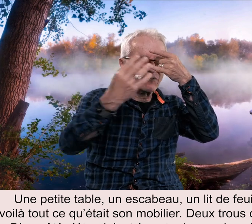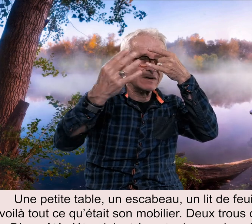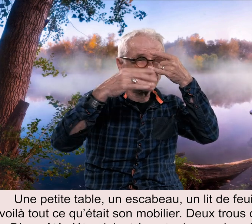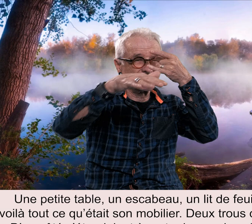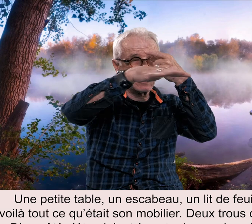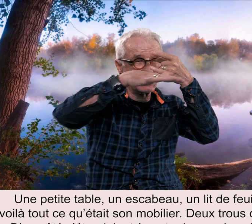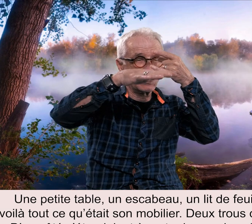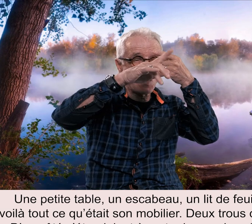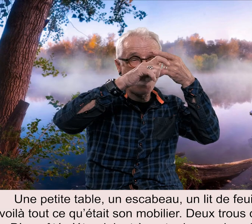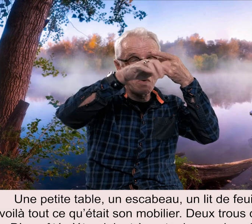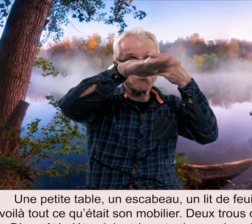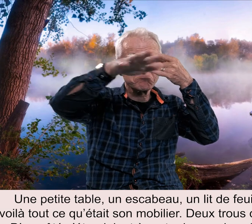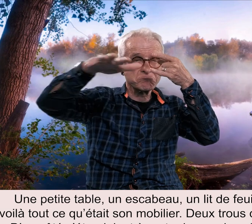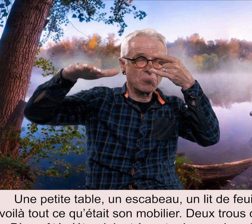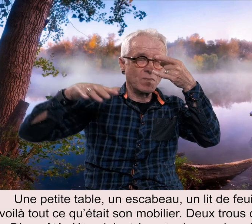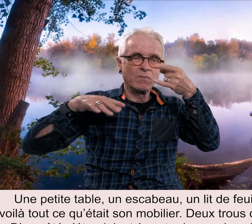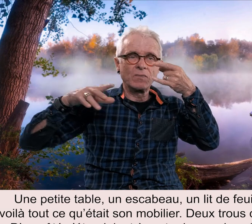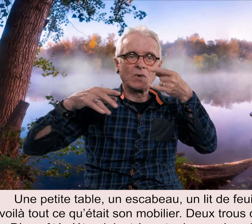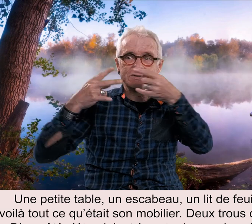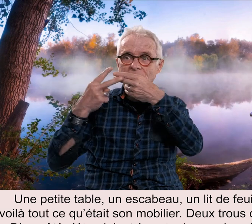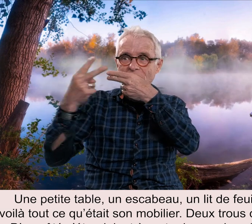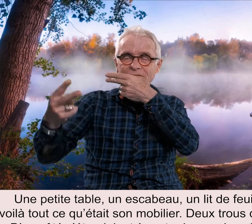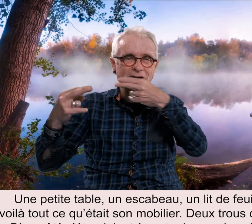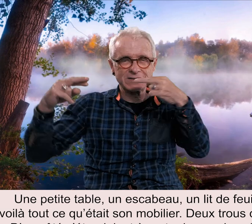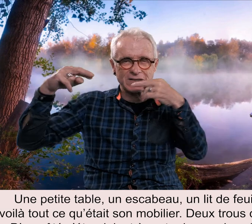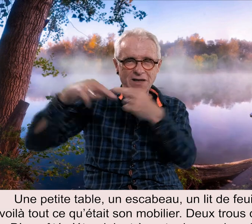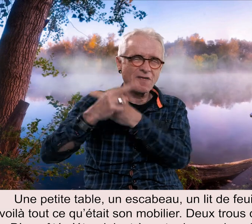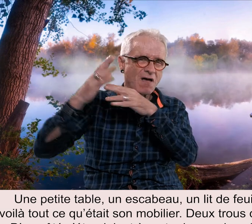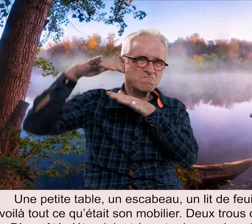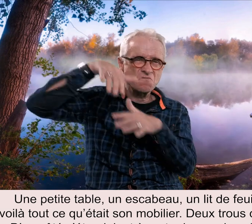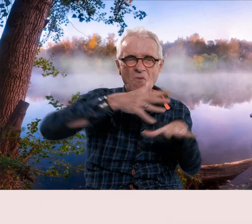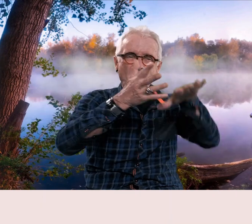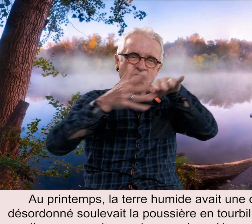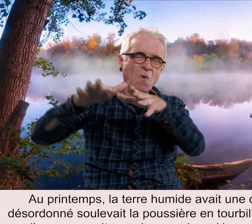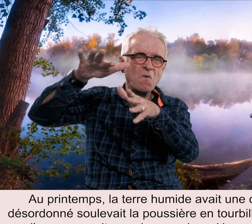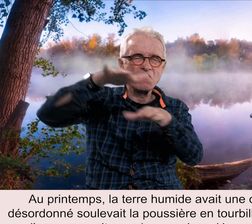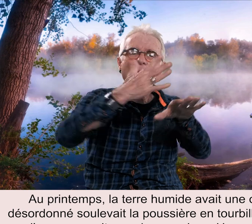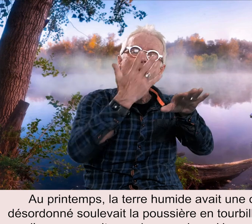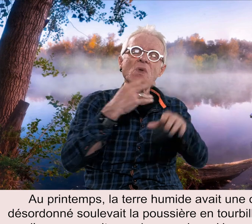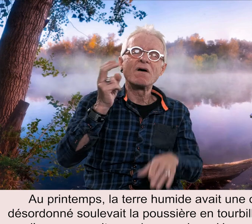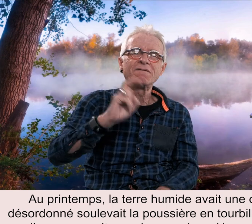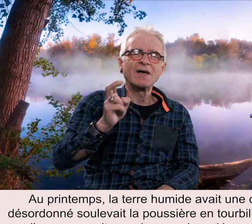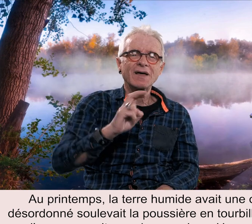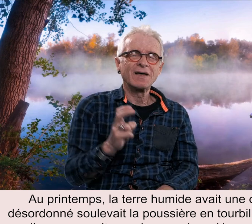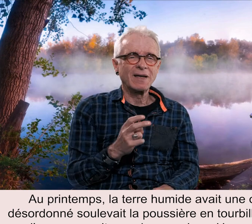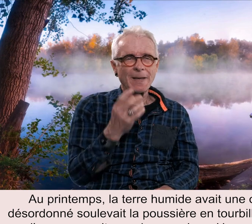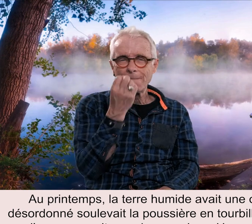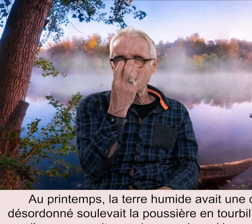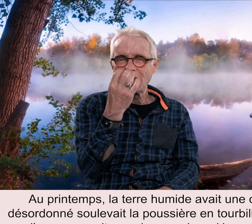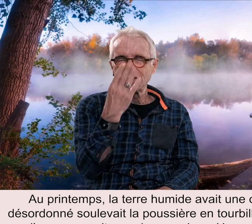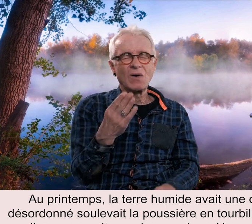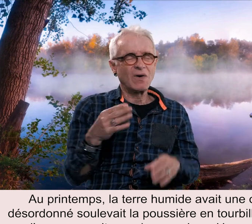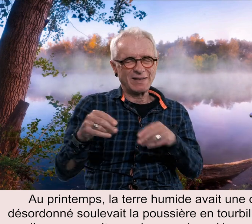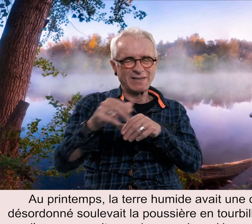étangs, ça et là, et le grand fleuve devant lui roulait ses flots verdâtres. Au printemps, la terre humide avait une odeur de